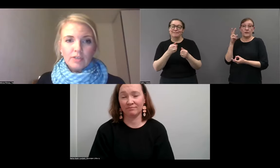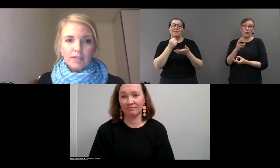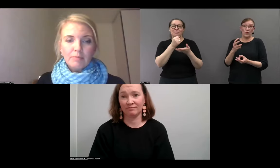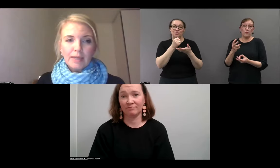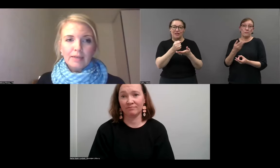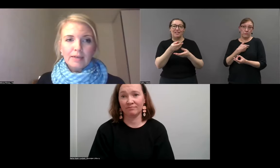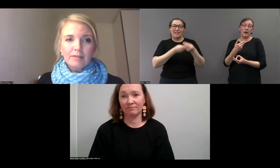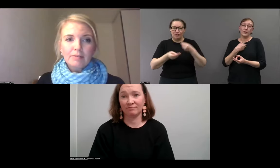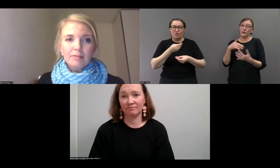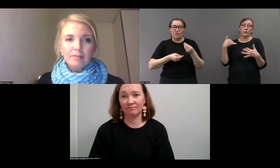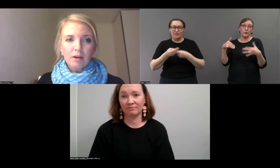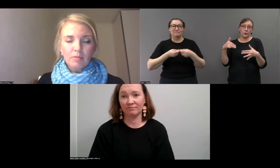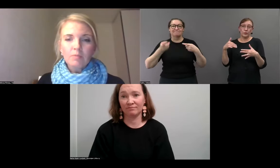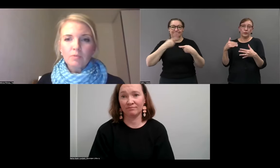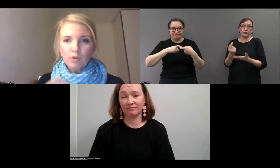tilanne on se, että